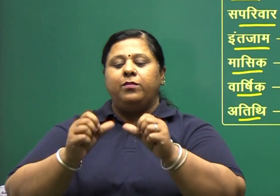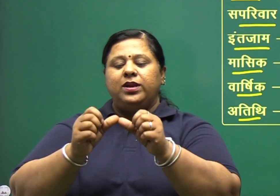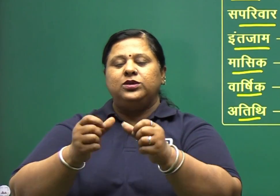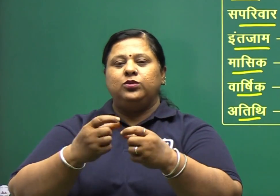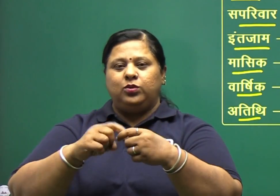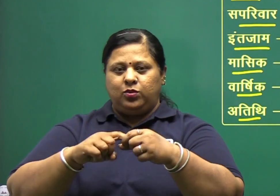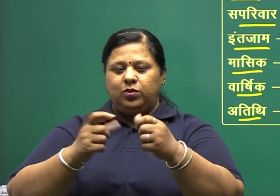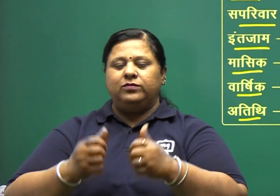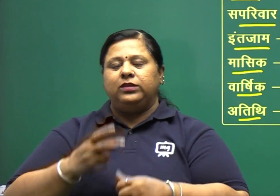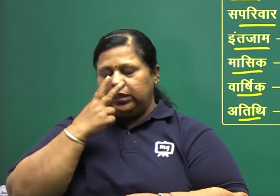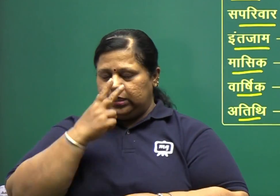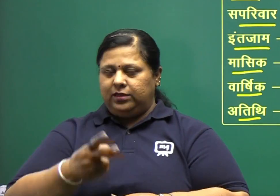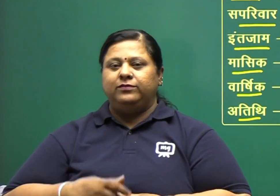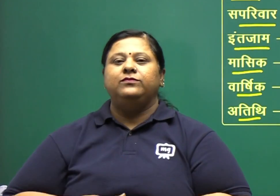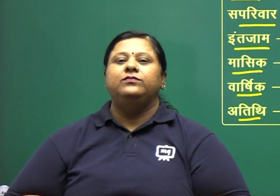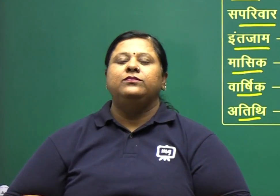को देखेंगे।